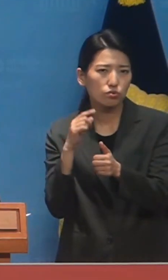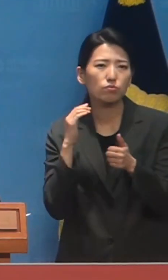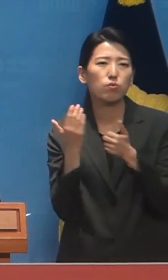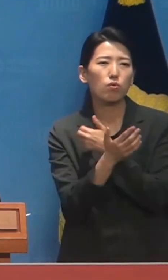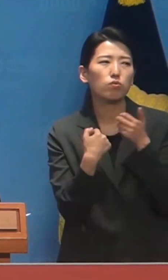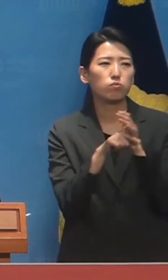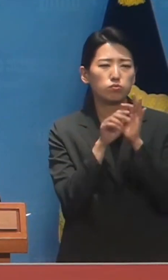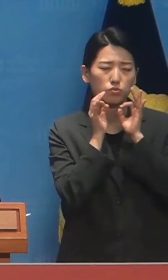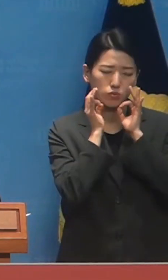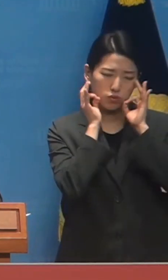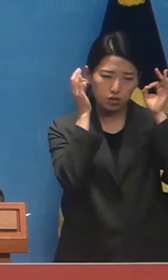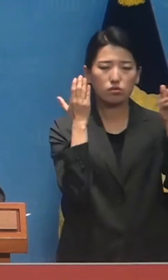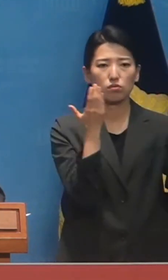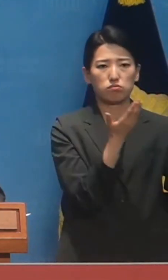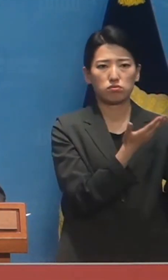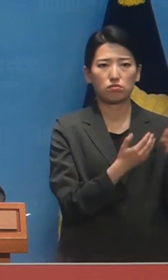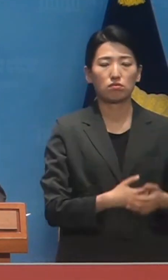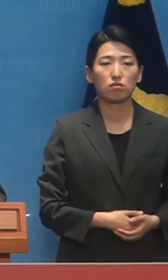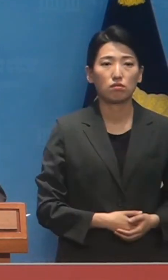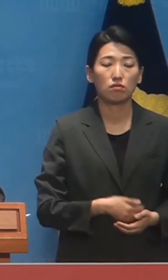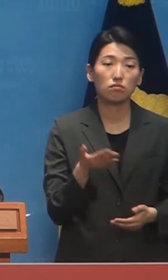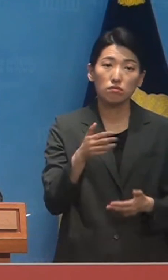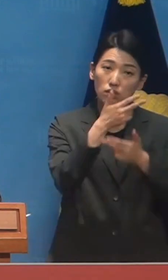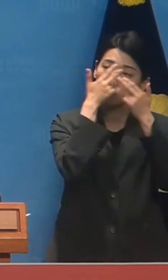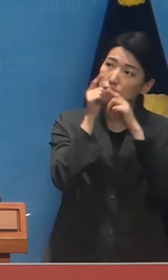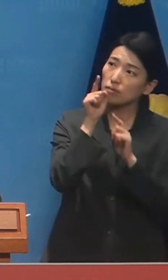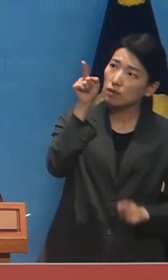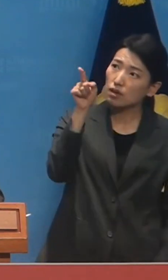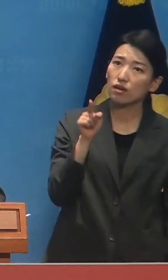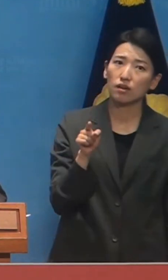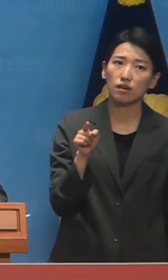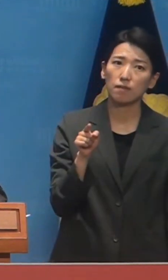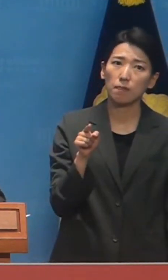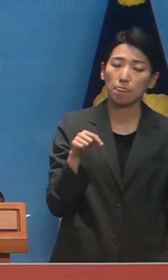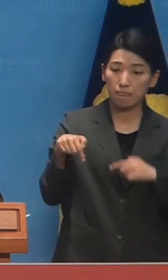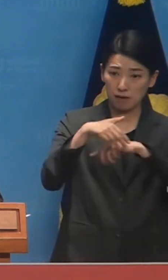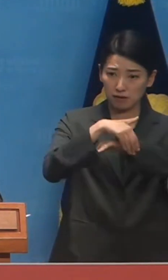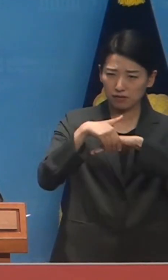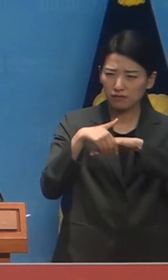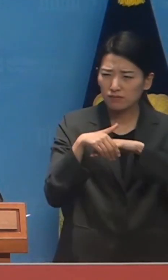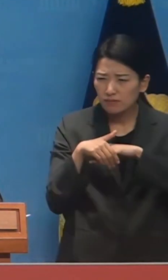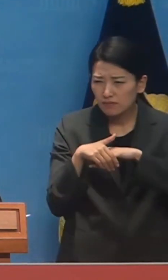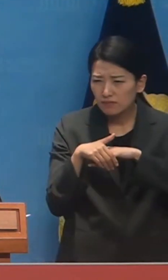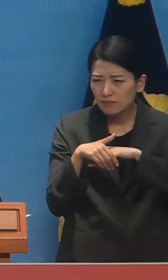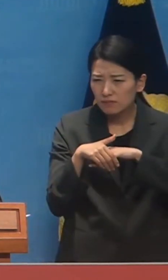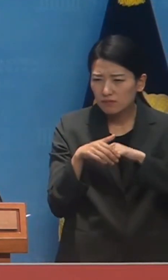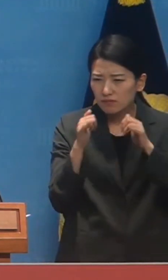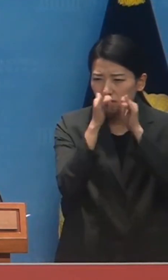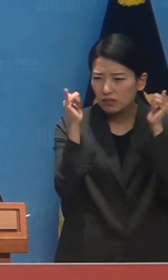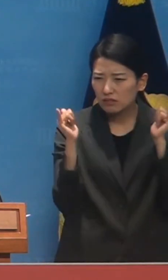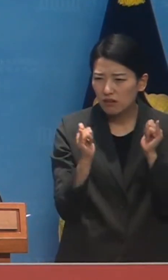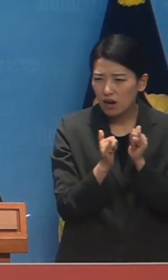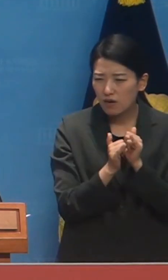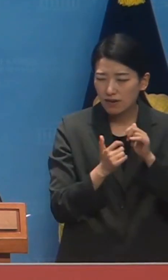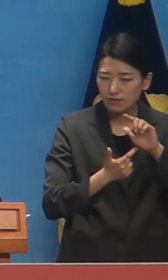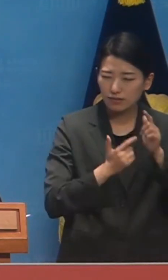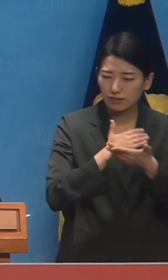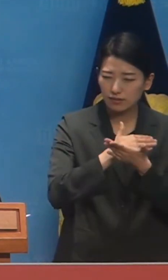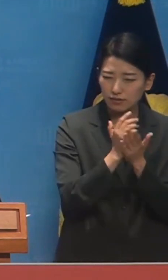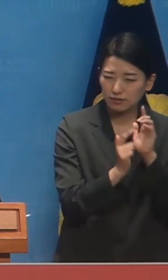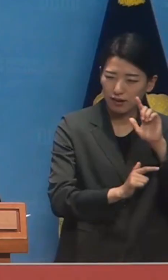분입니다. 이에 반해 이재명 후보가 추진해온 일부 정책은 사회적